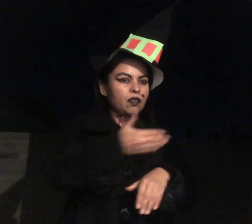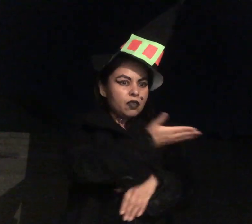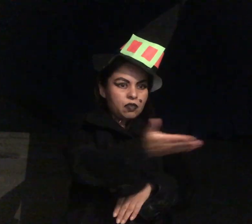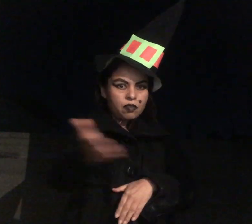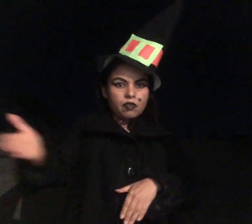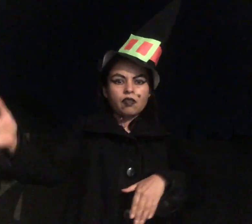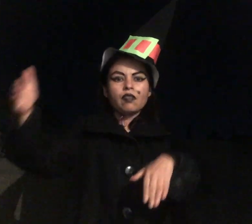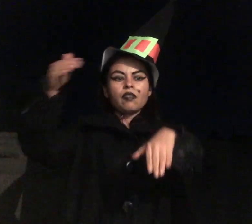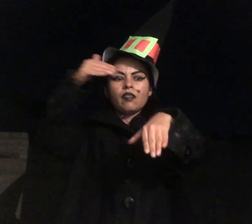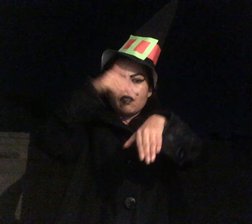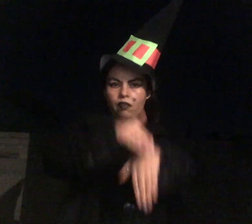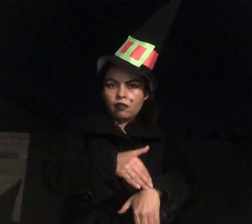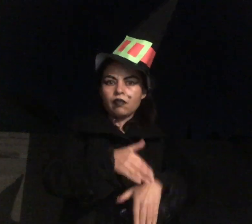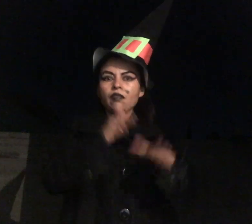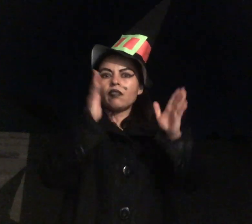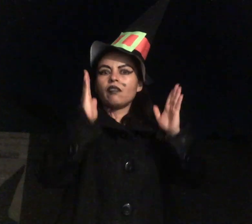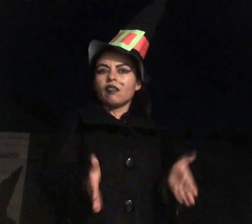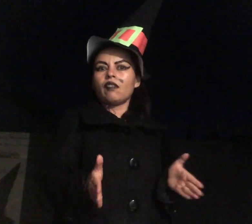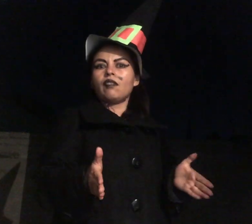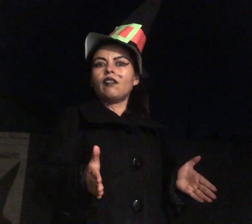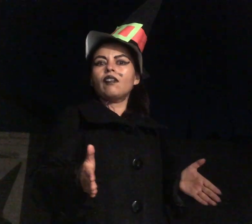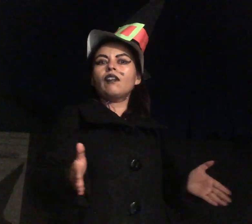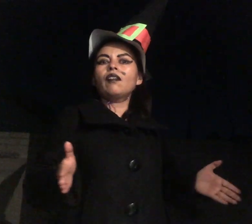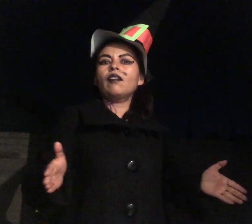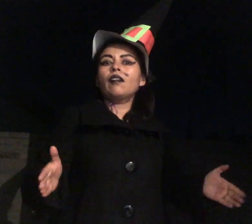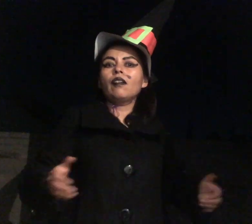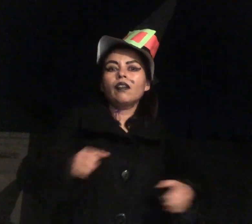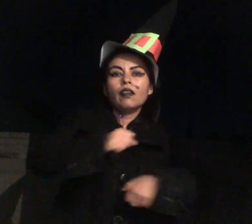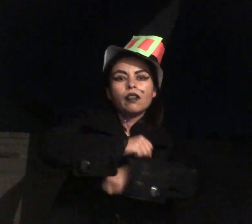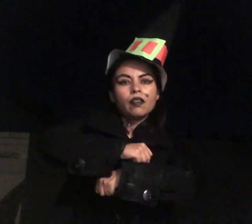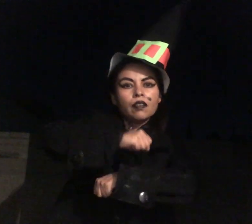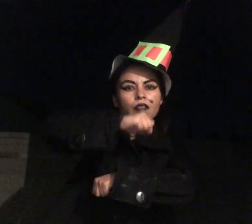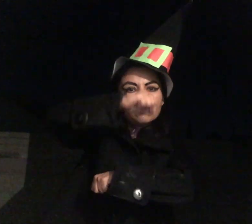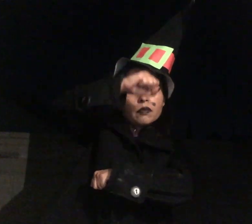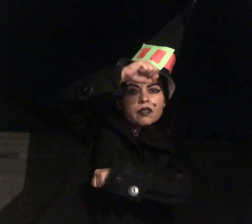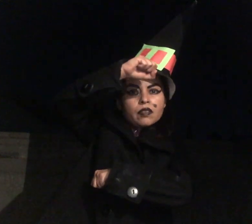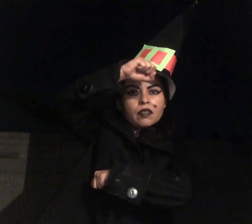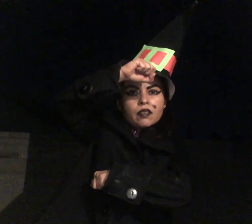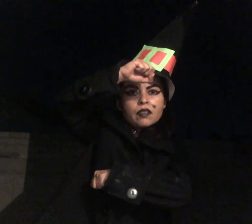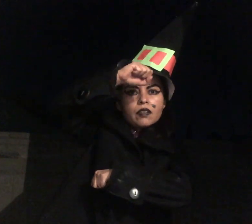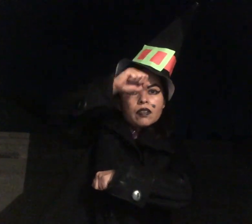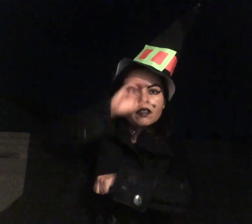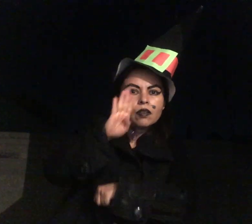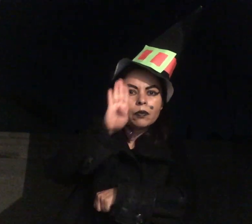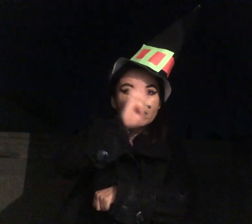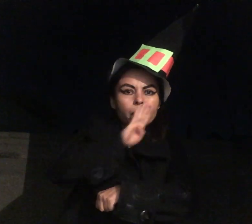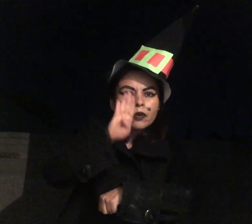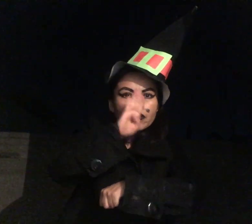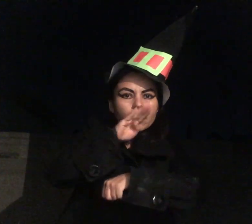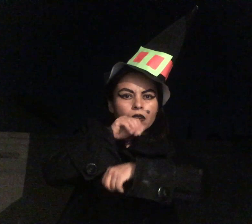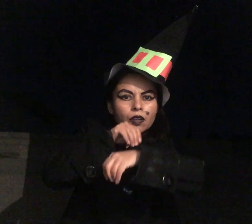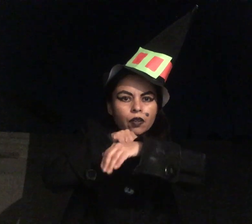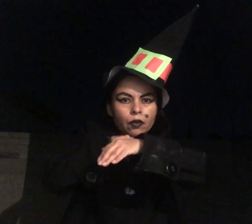para que se porten bien. Entran las brujas por las ventanas,